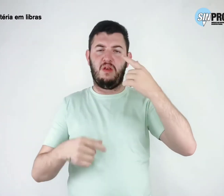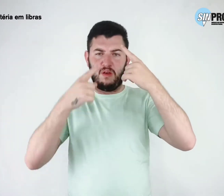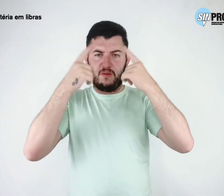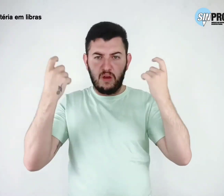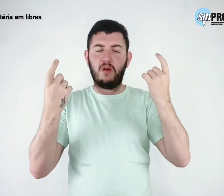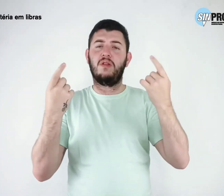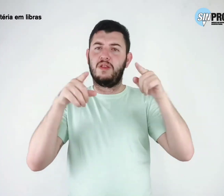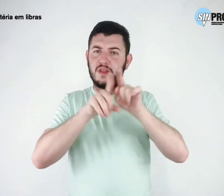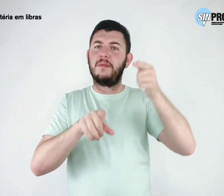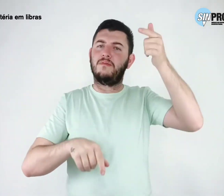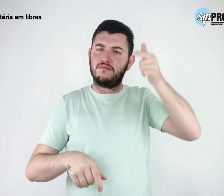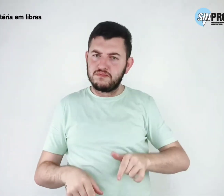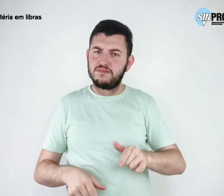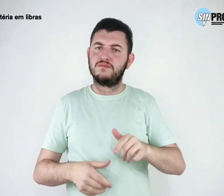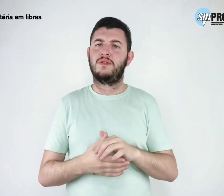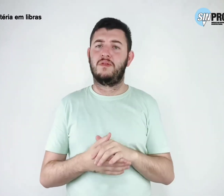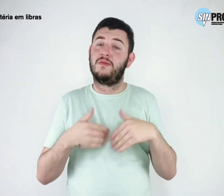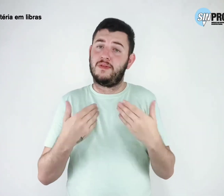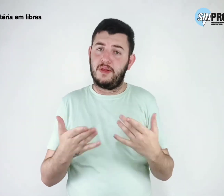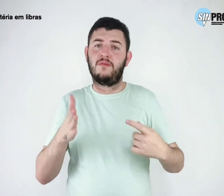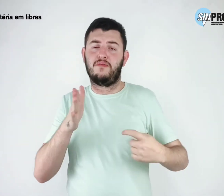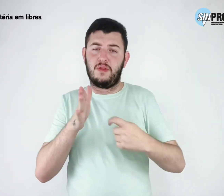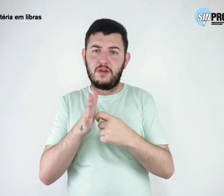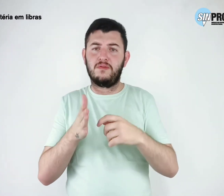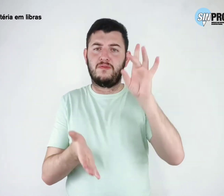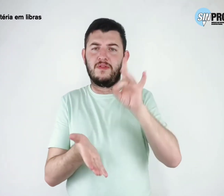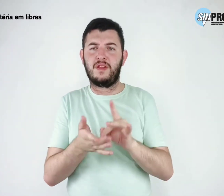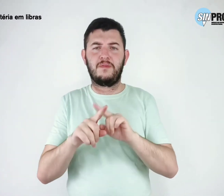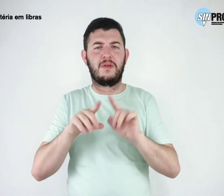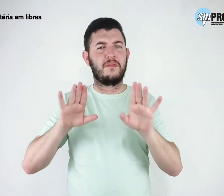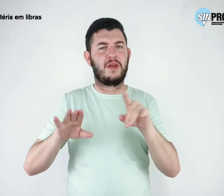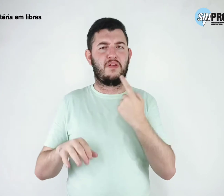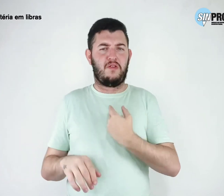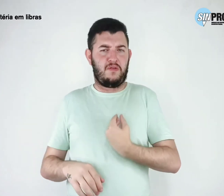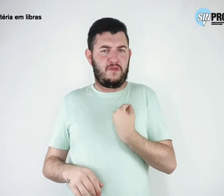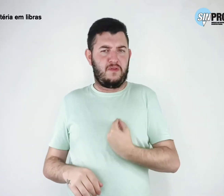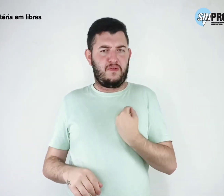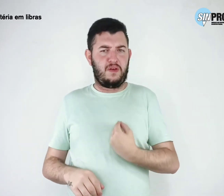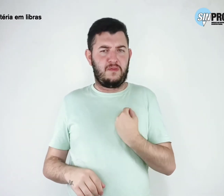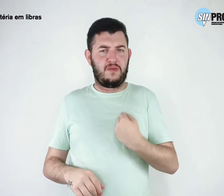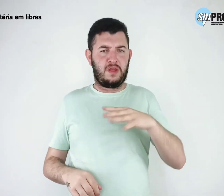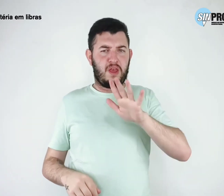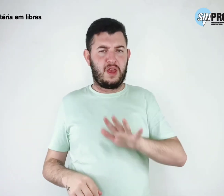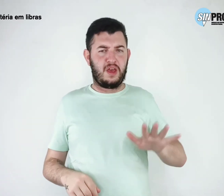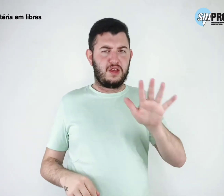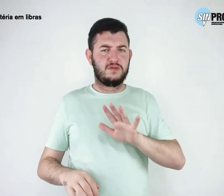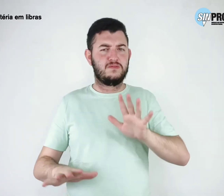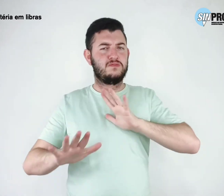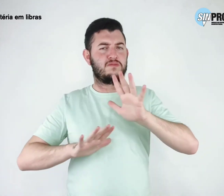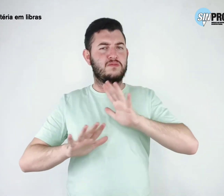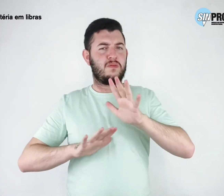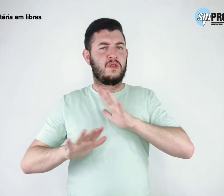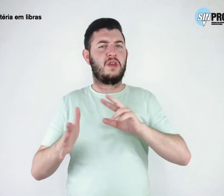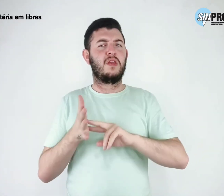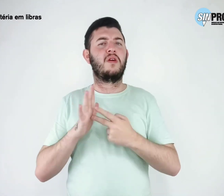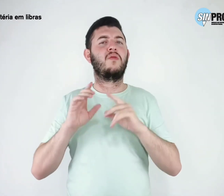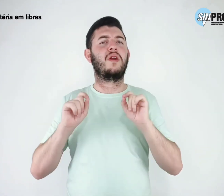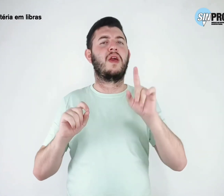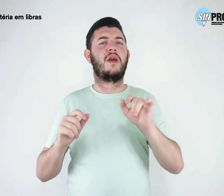violenta. O que a gente está vivendo em Águas Lindas é a expressão do racismo.